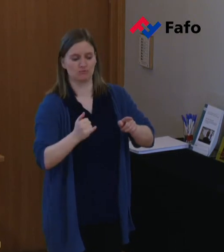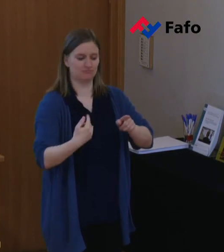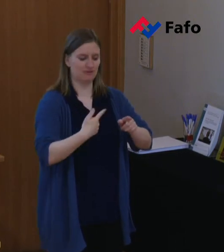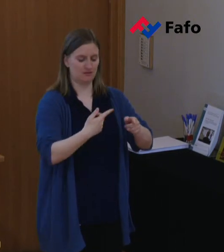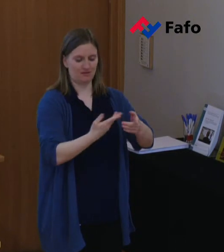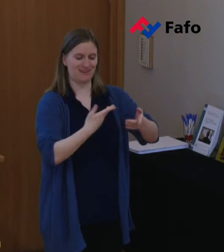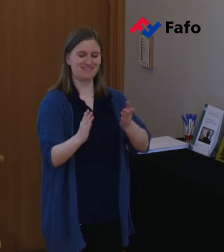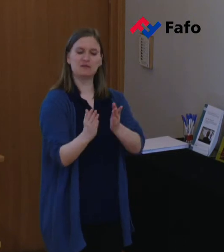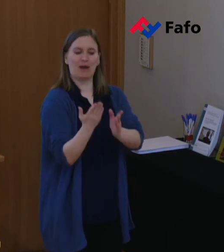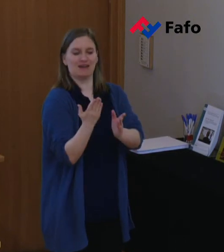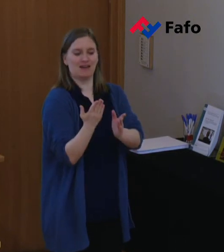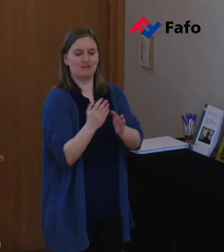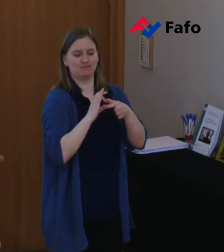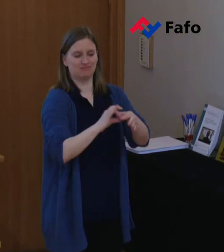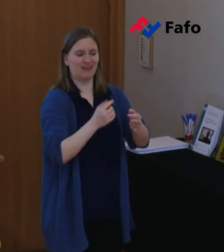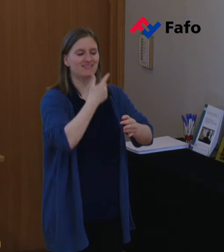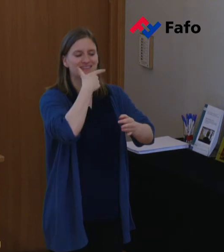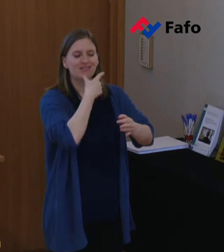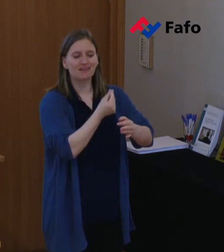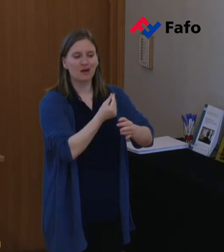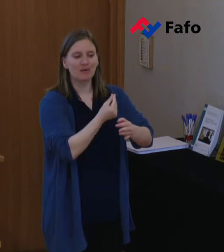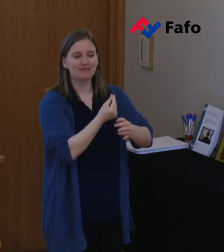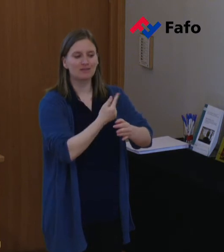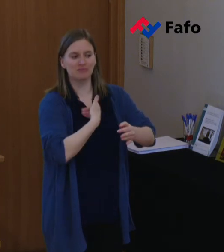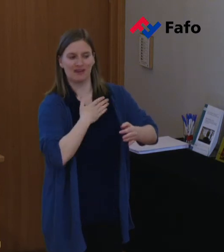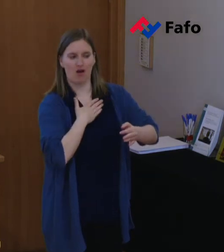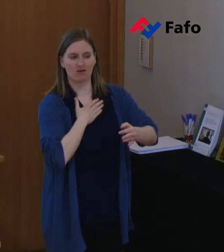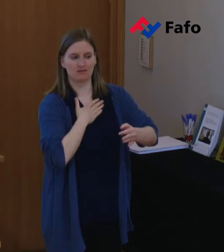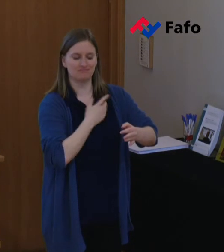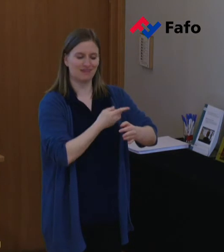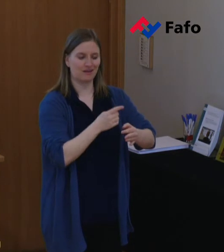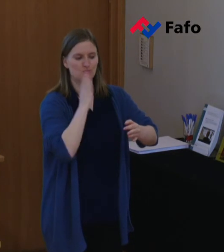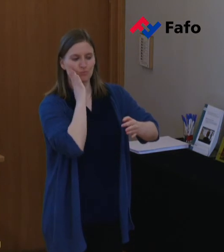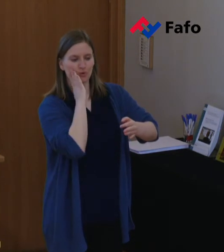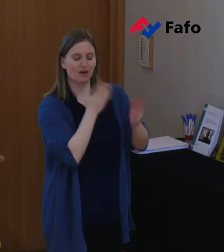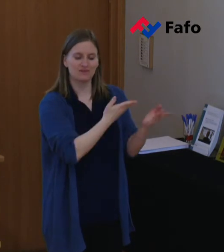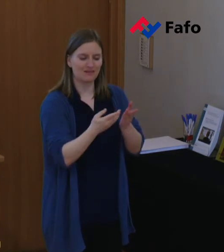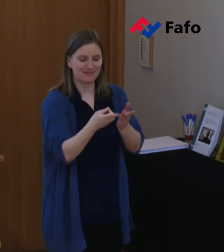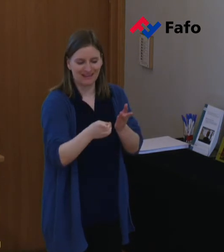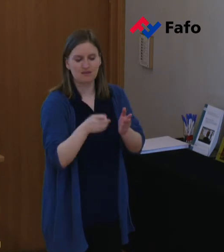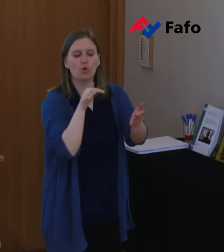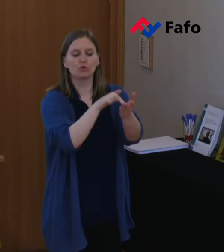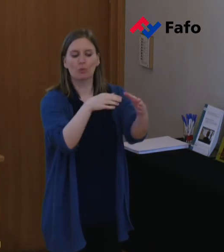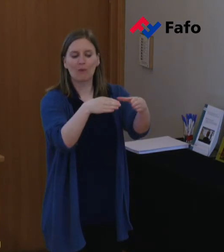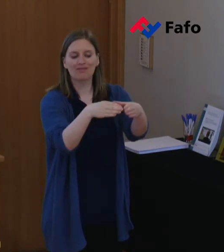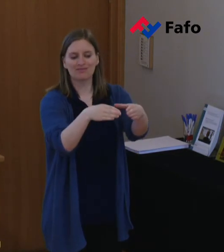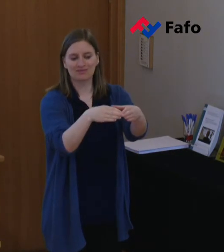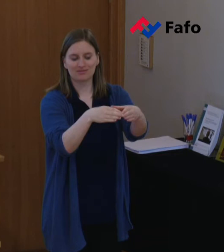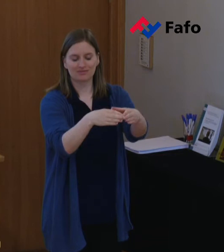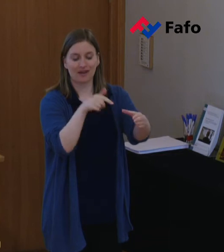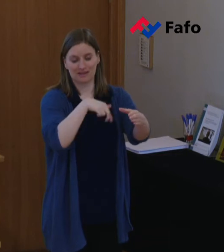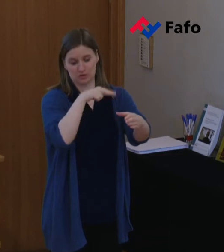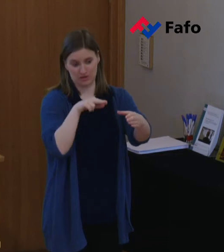det i forhold til den kjennskapen vi har til bolig og tjenester til denne målgruppa i